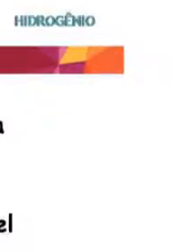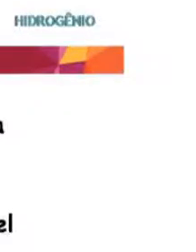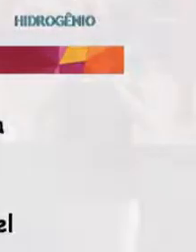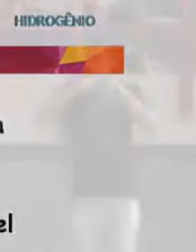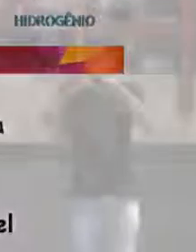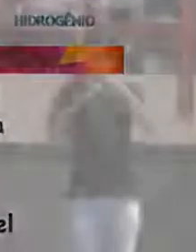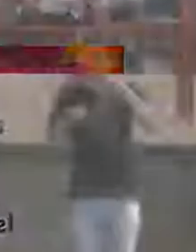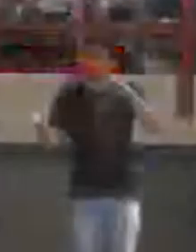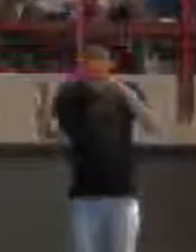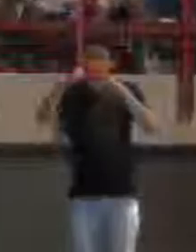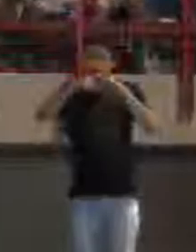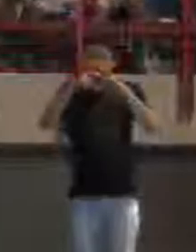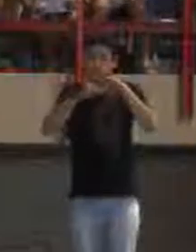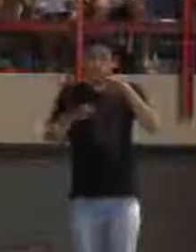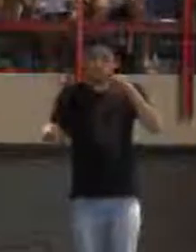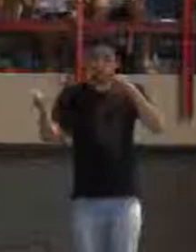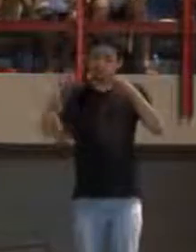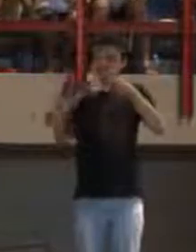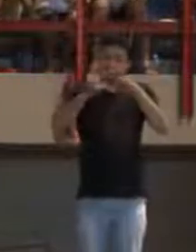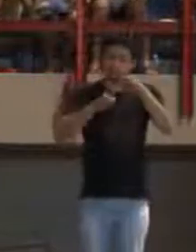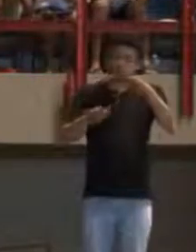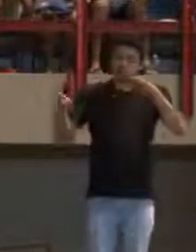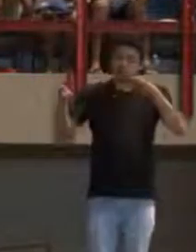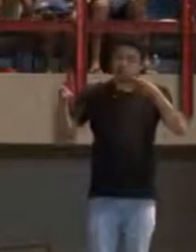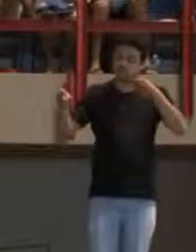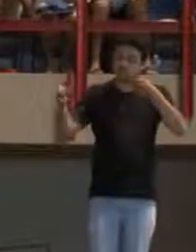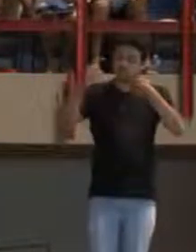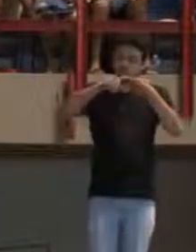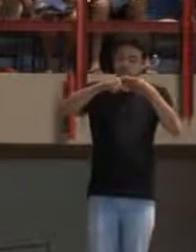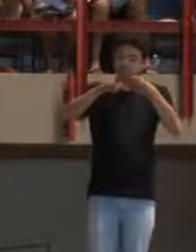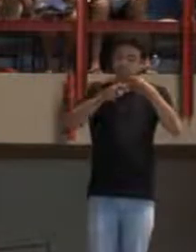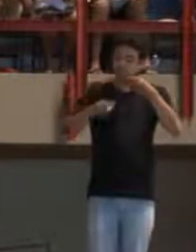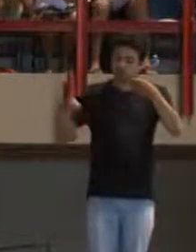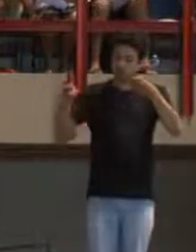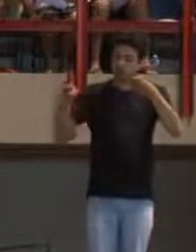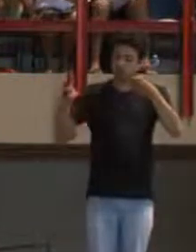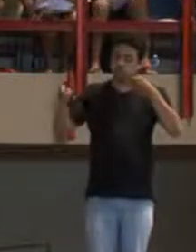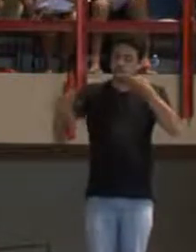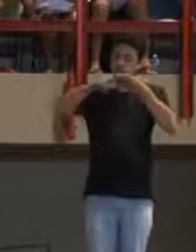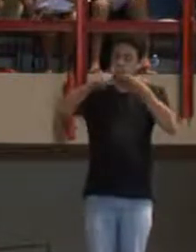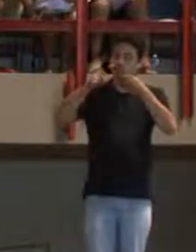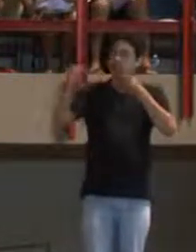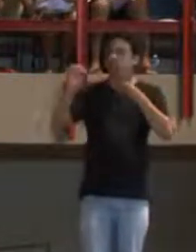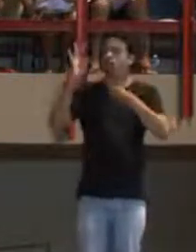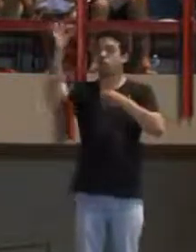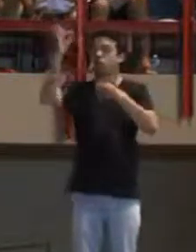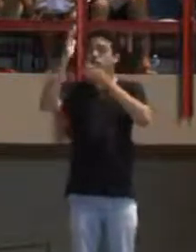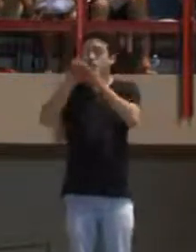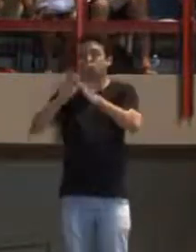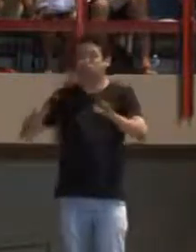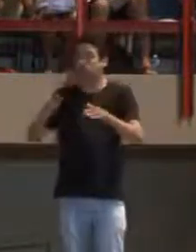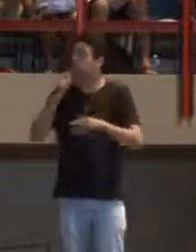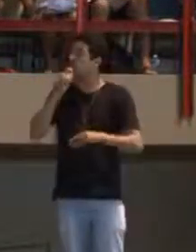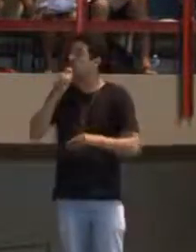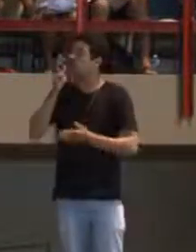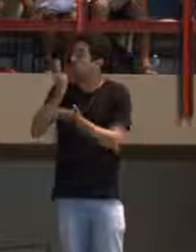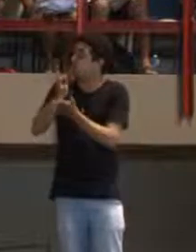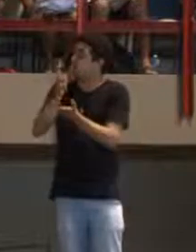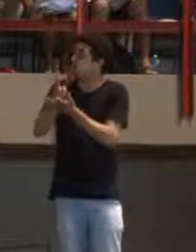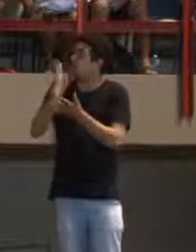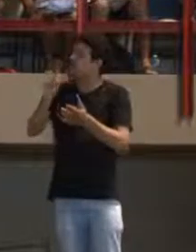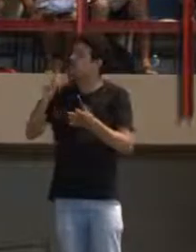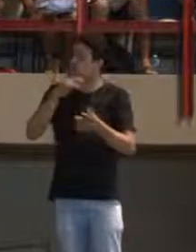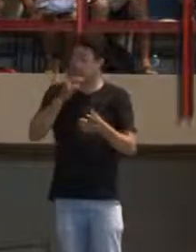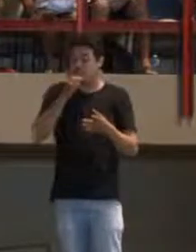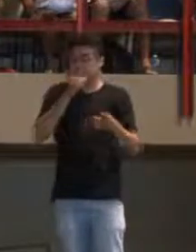tempo todo nisso aí, ó. Vai e volta. Vai acabar esse combustível aí? Não, não vai. Eu vou pegar a água, vou